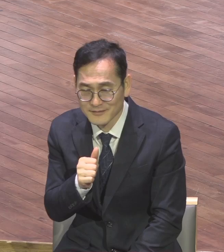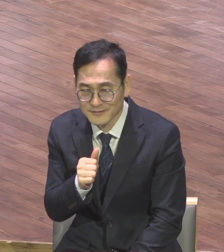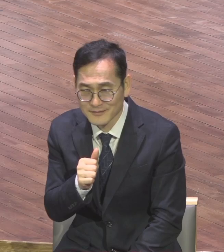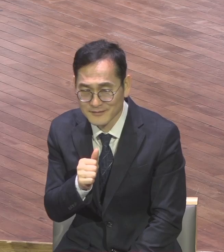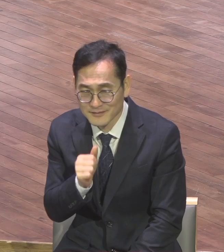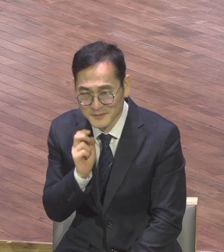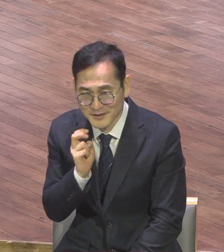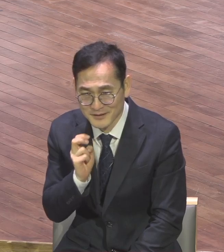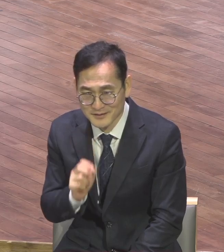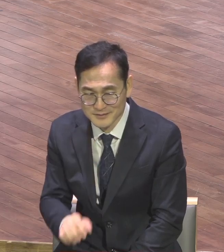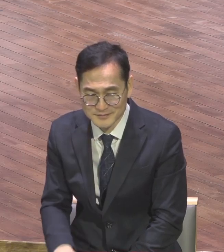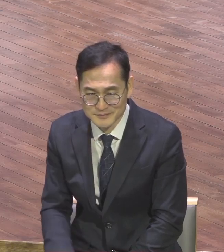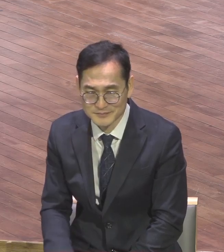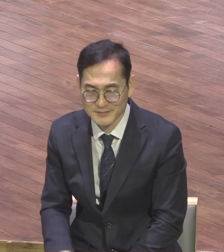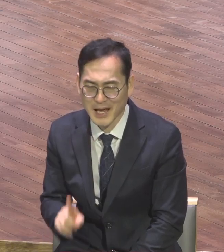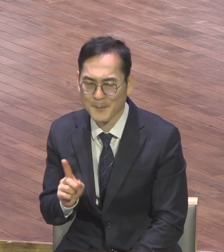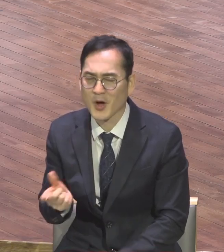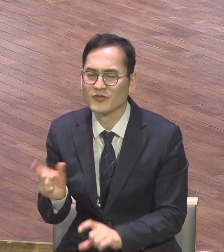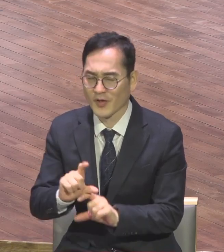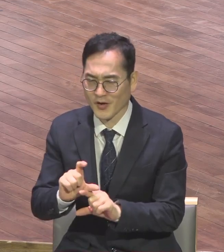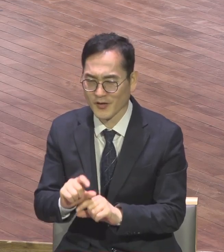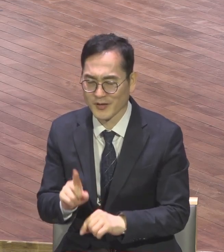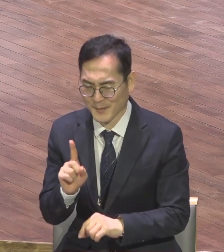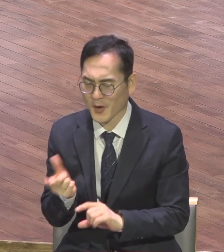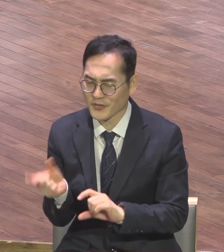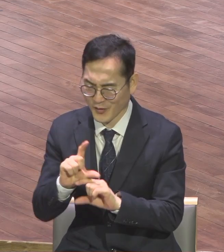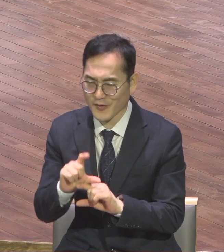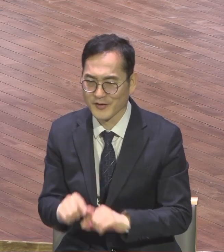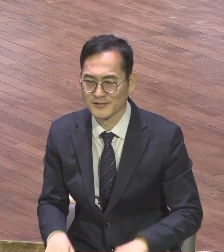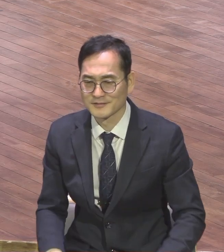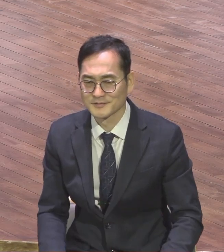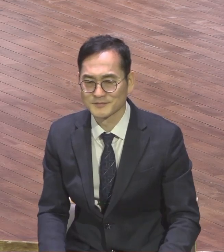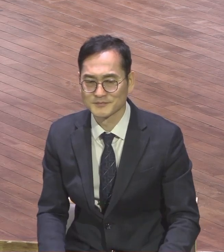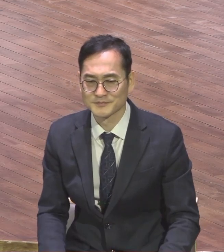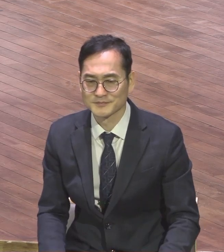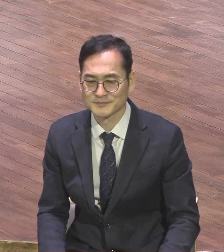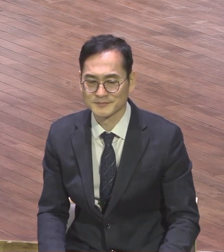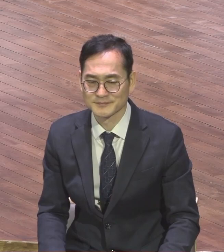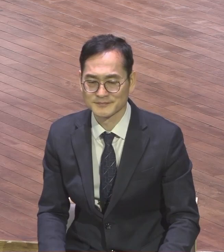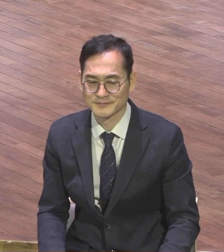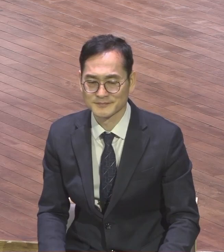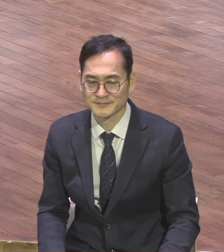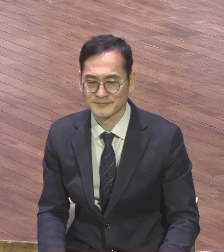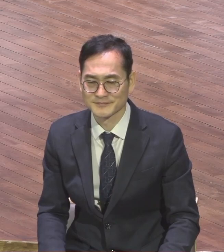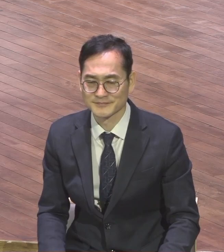원모 한 번 더 아멘. 한 번 더 가시라고.